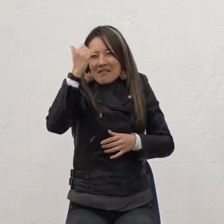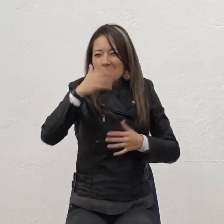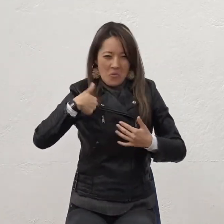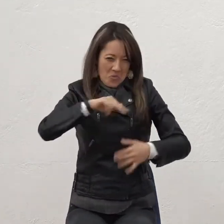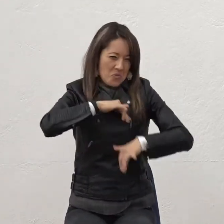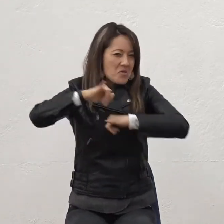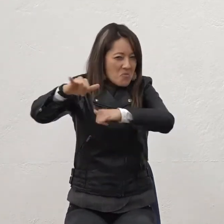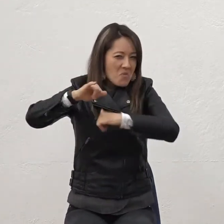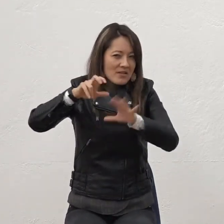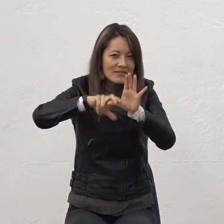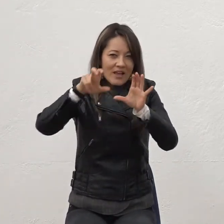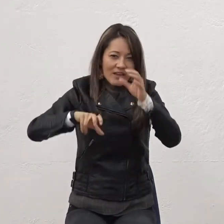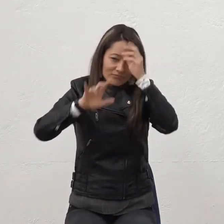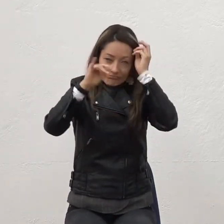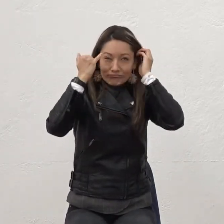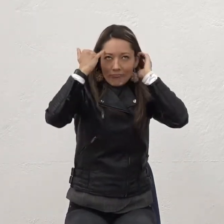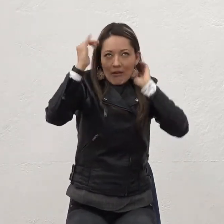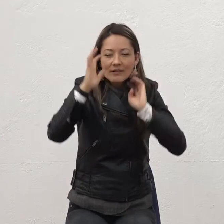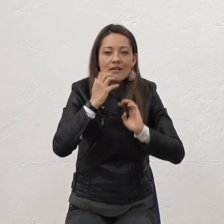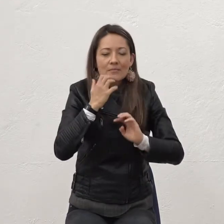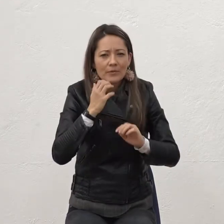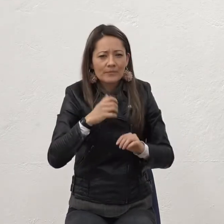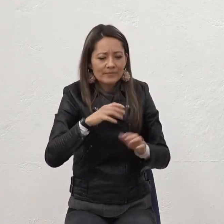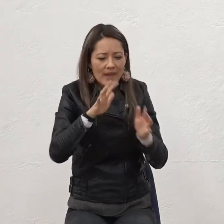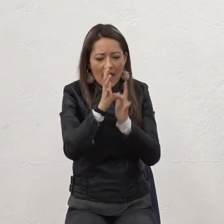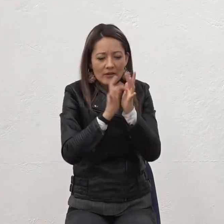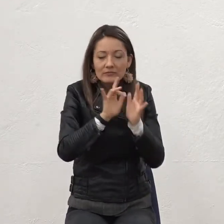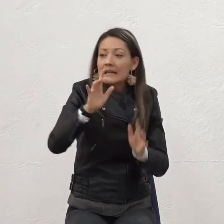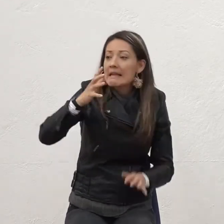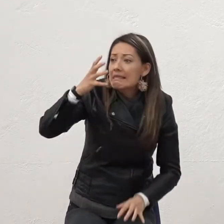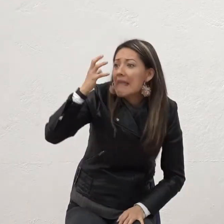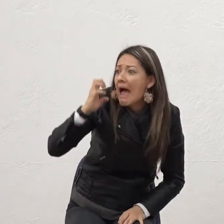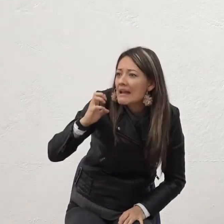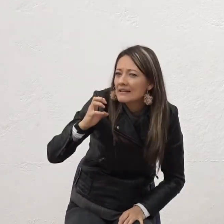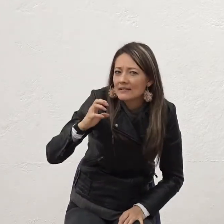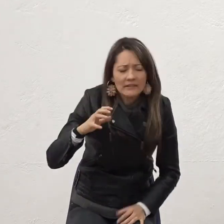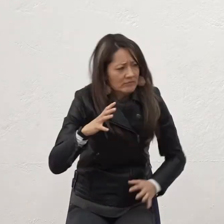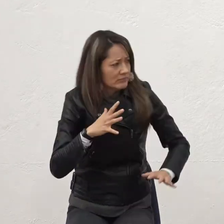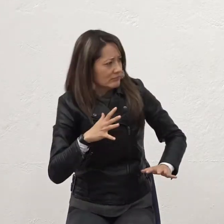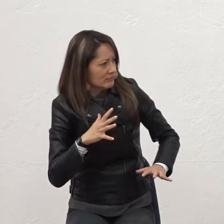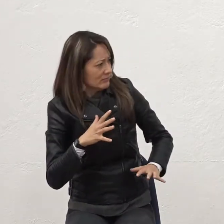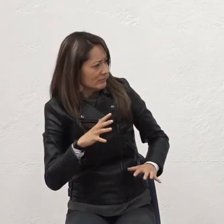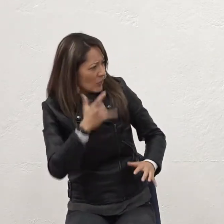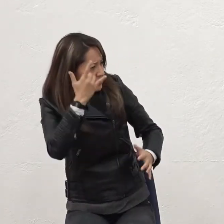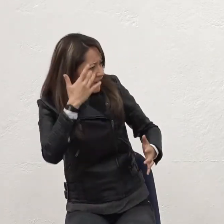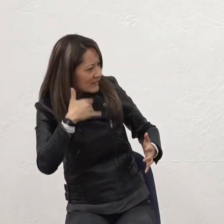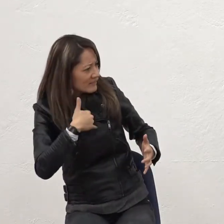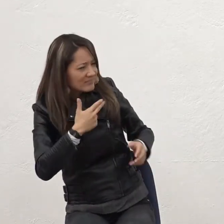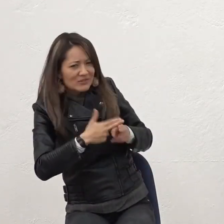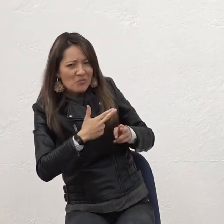hubiese pasado y que diga, Dani, y Dani, uy, pero ¿cómo me